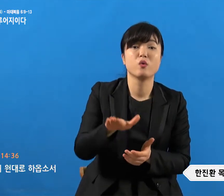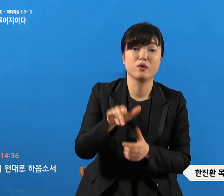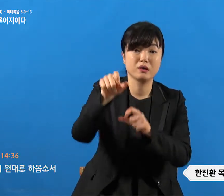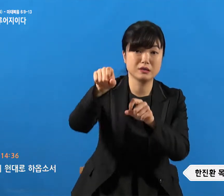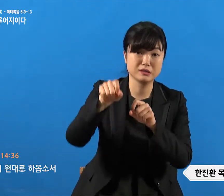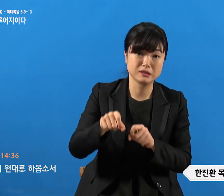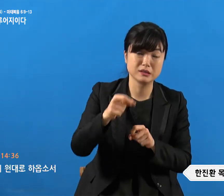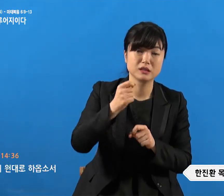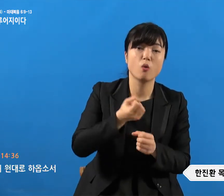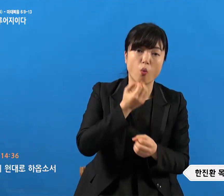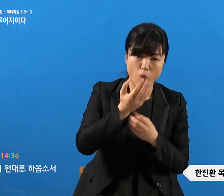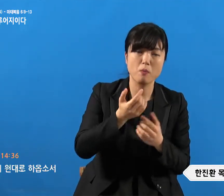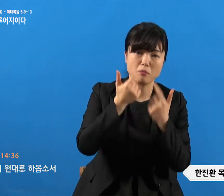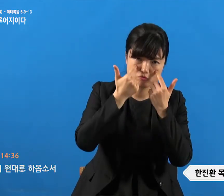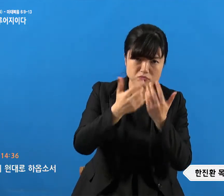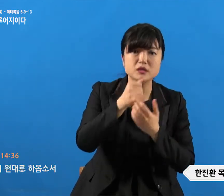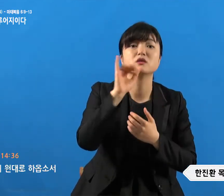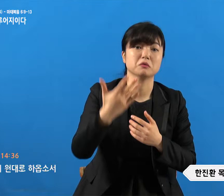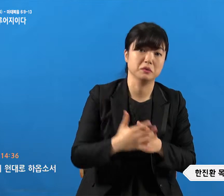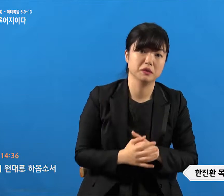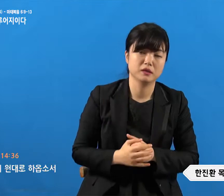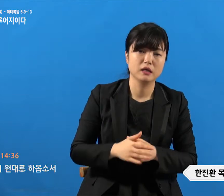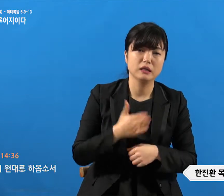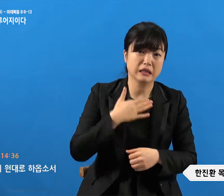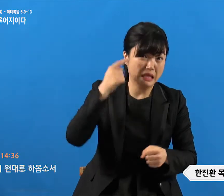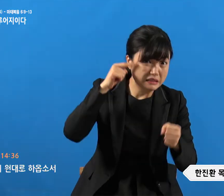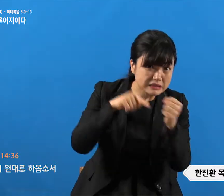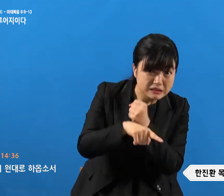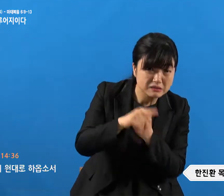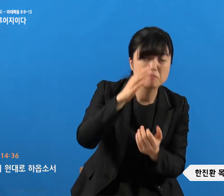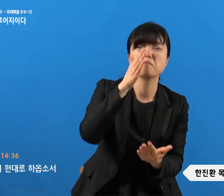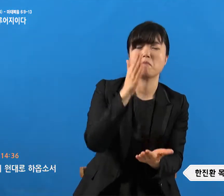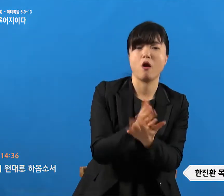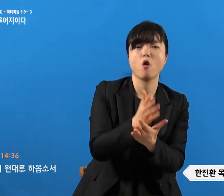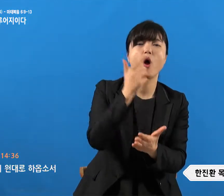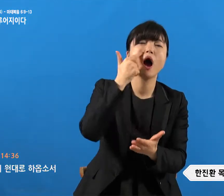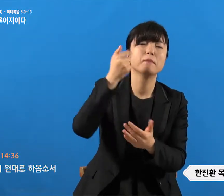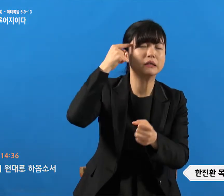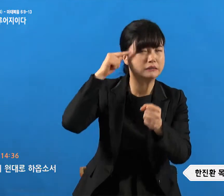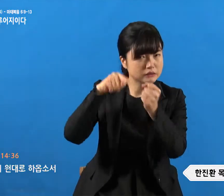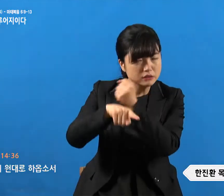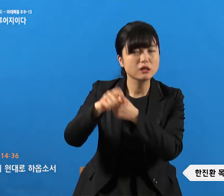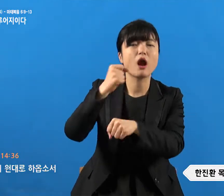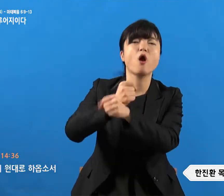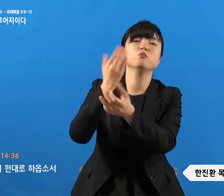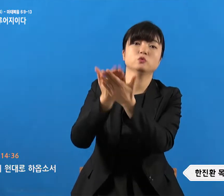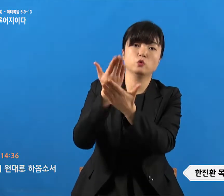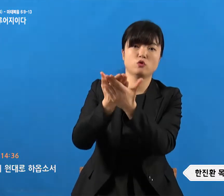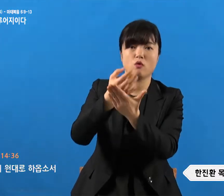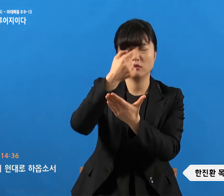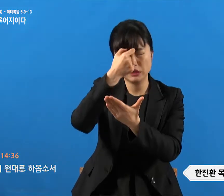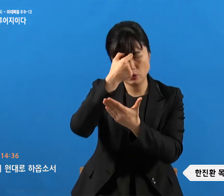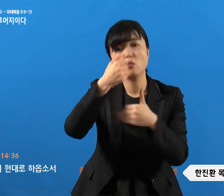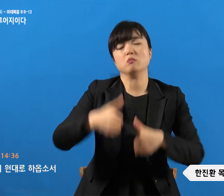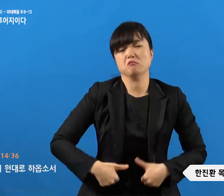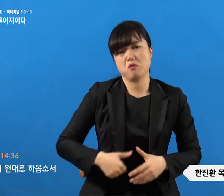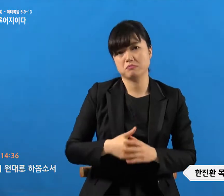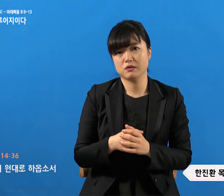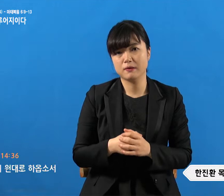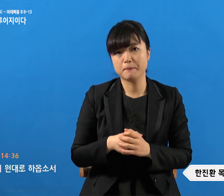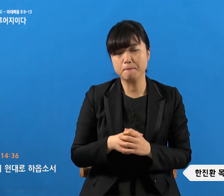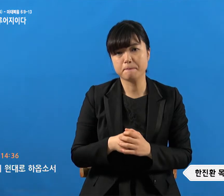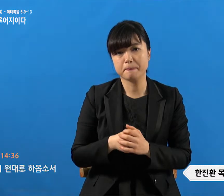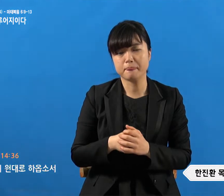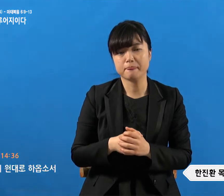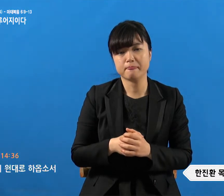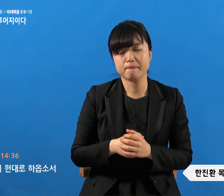우리에게도 그 고백이 분명해야 됩니다. 내 뜻대로 마시고 아버지의 뜻대로 하옵소서. 그게 분명해야